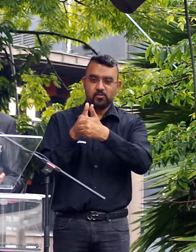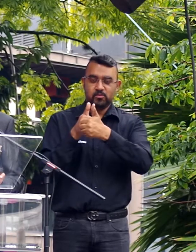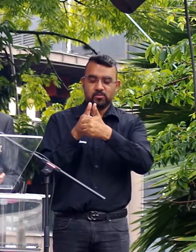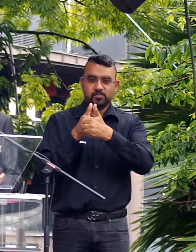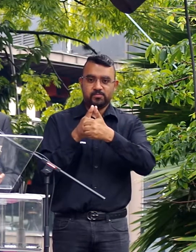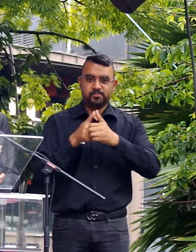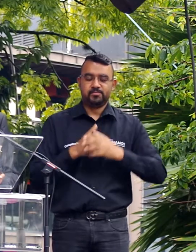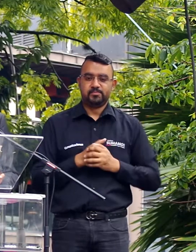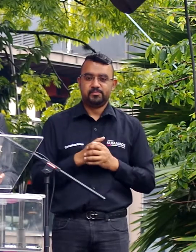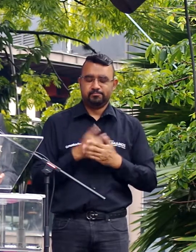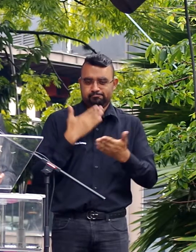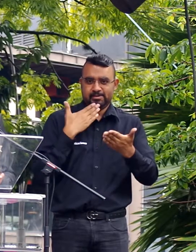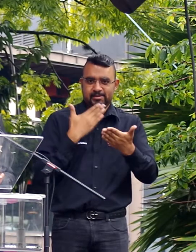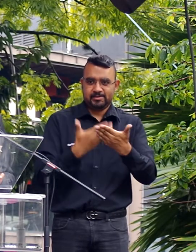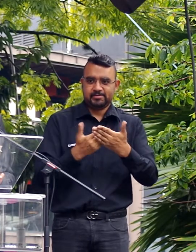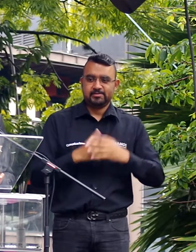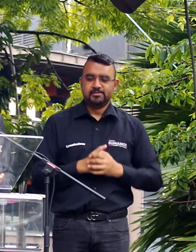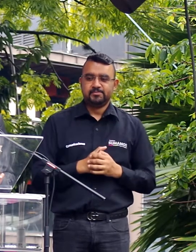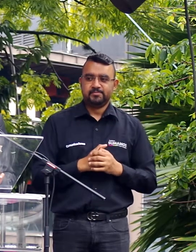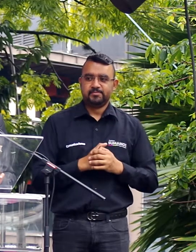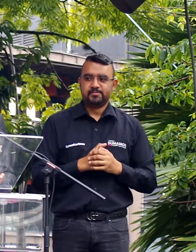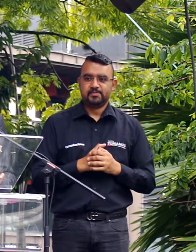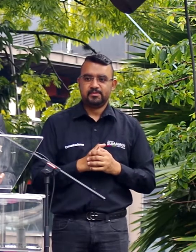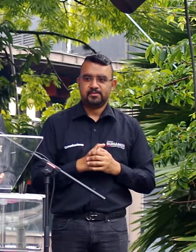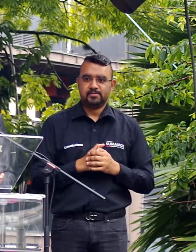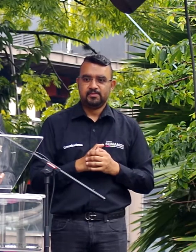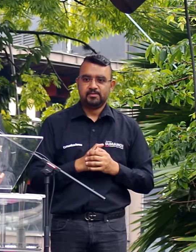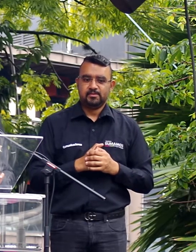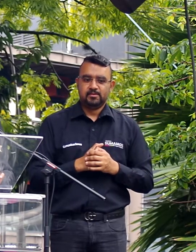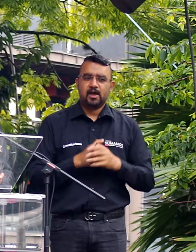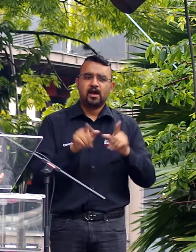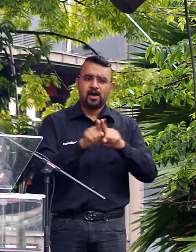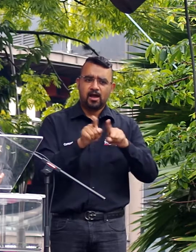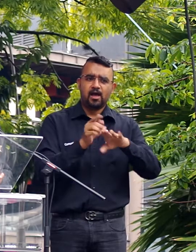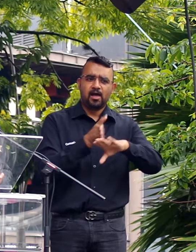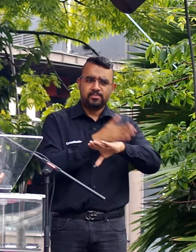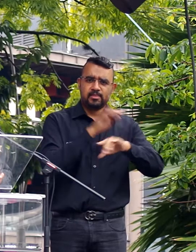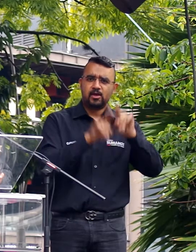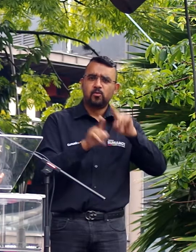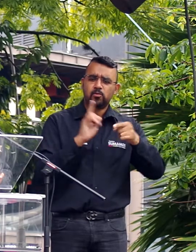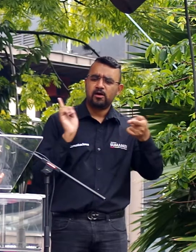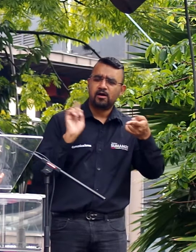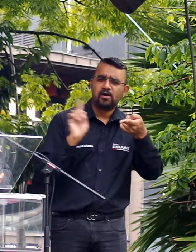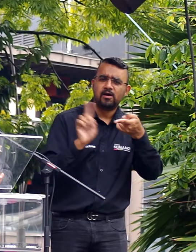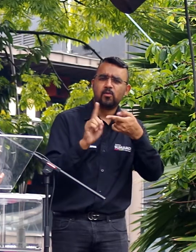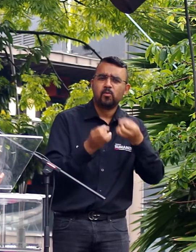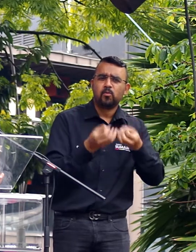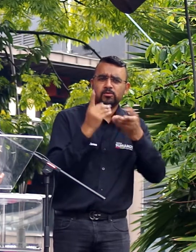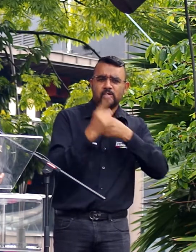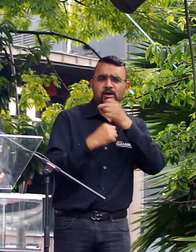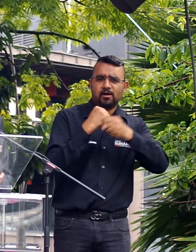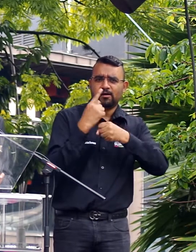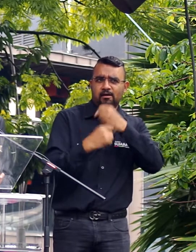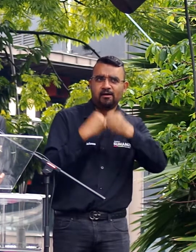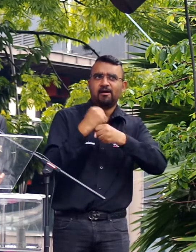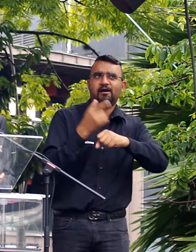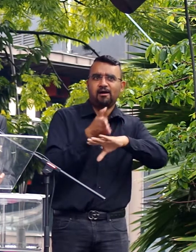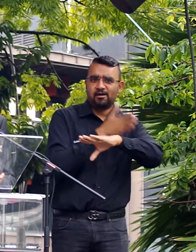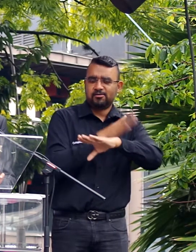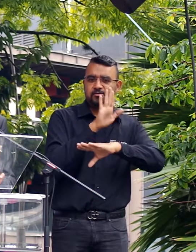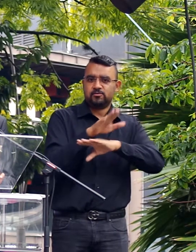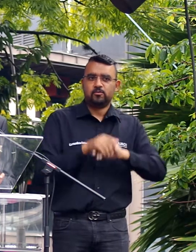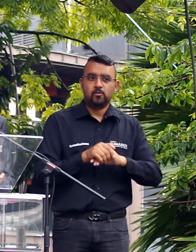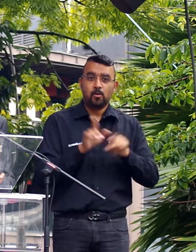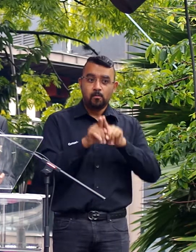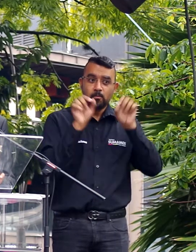tenemos concejales que llevan ya varios periodos en el Consejo Municipal y desde esa corporación